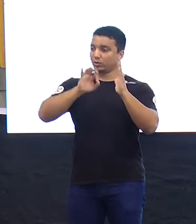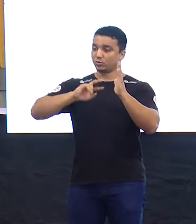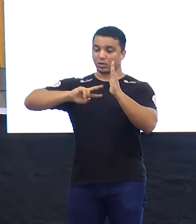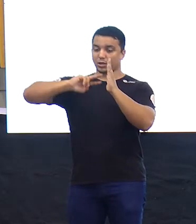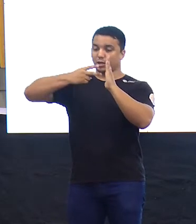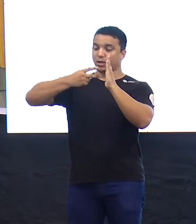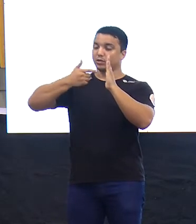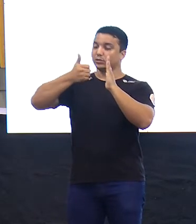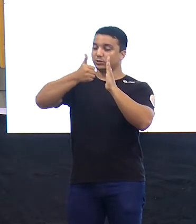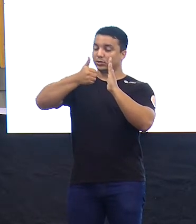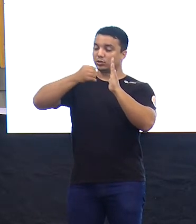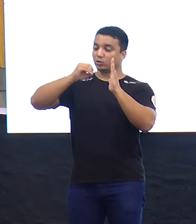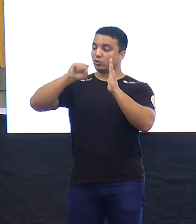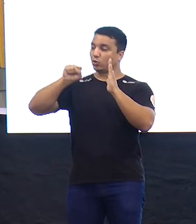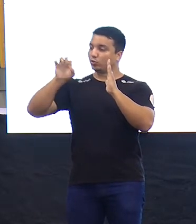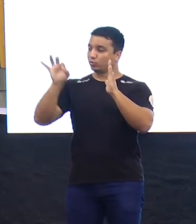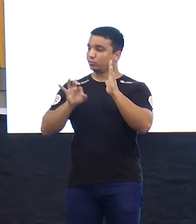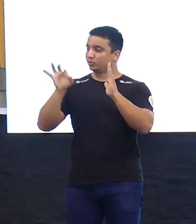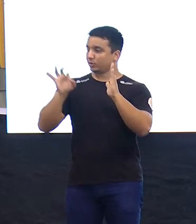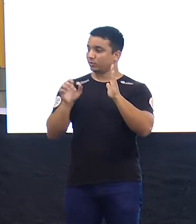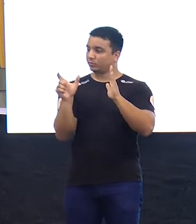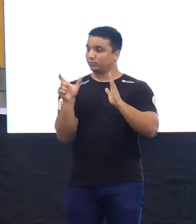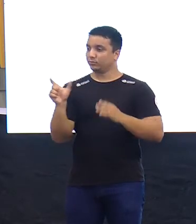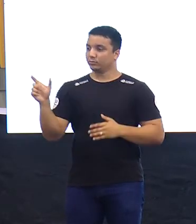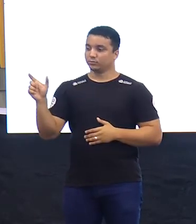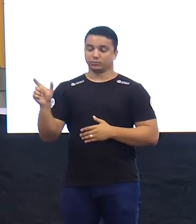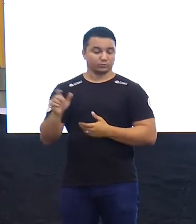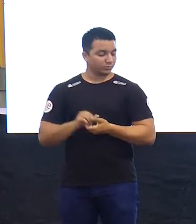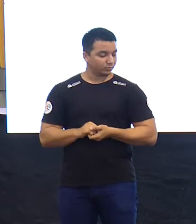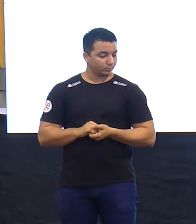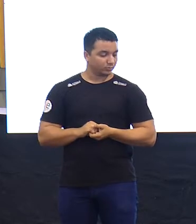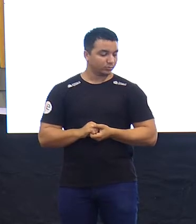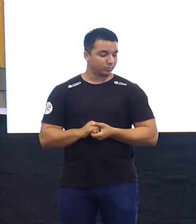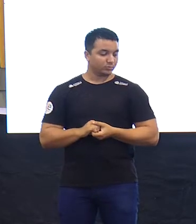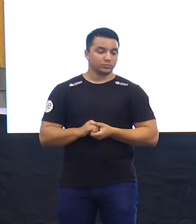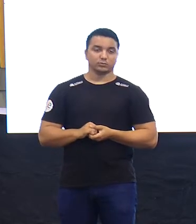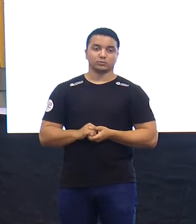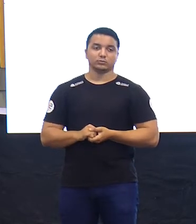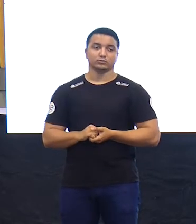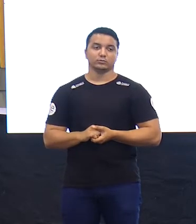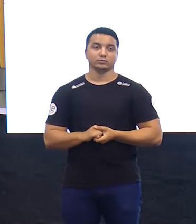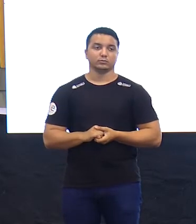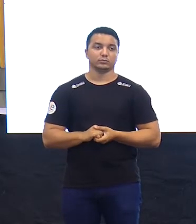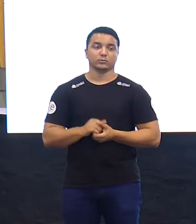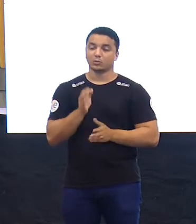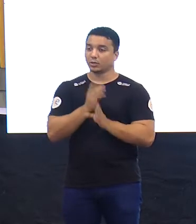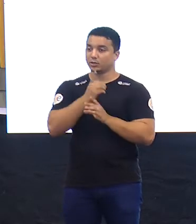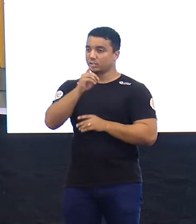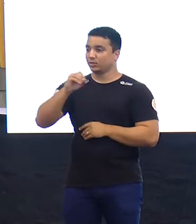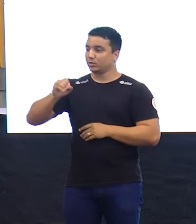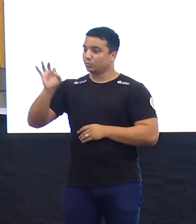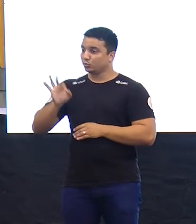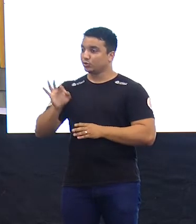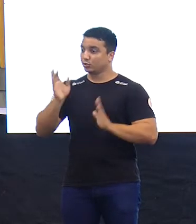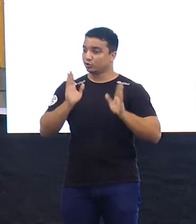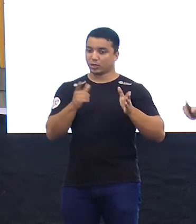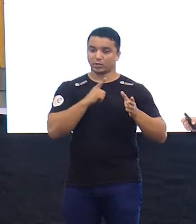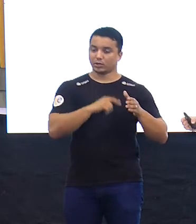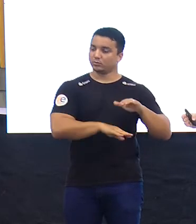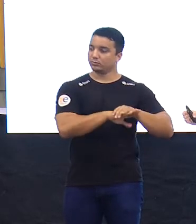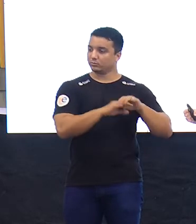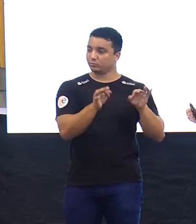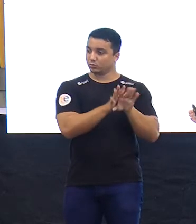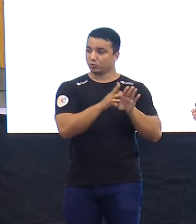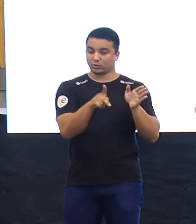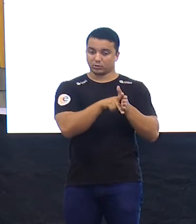208% do que ela era, então ela aumentou 108%, porque 100% é o preço que ele já